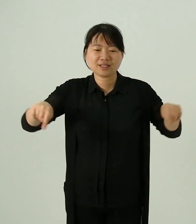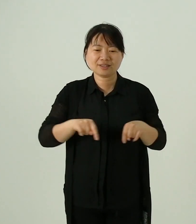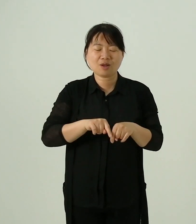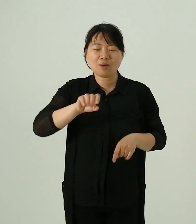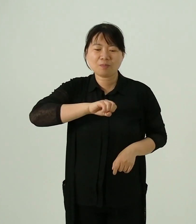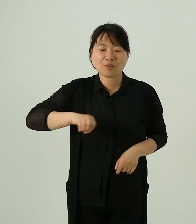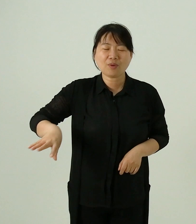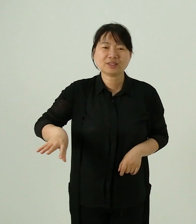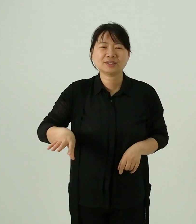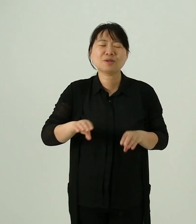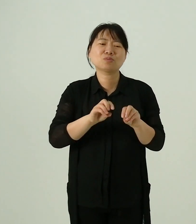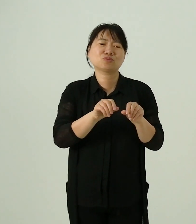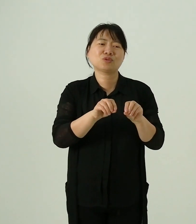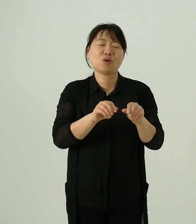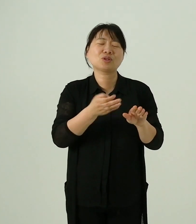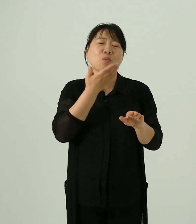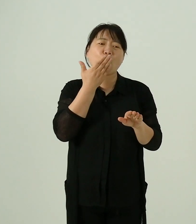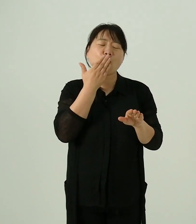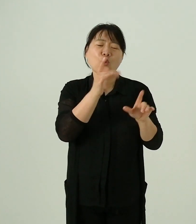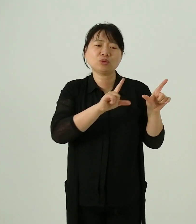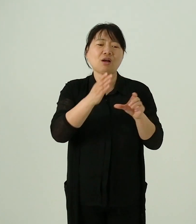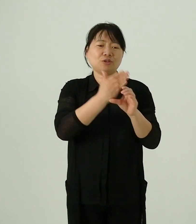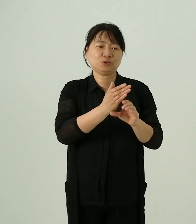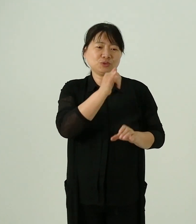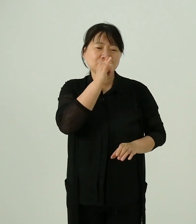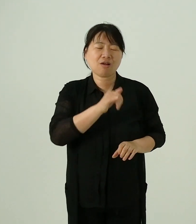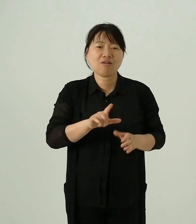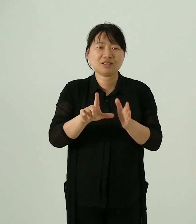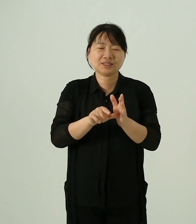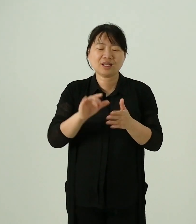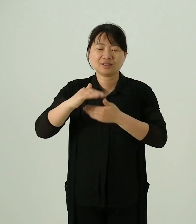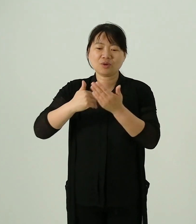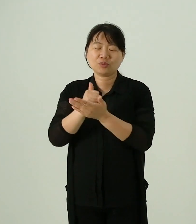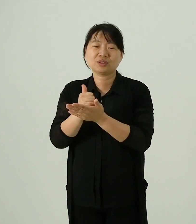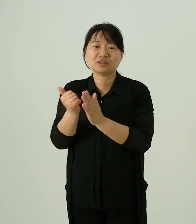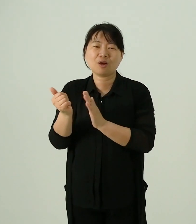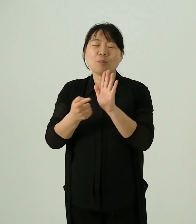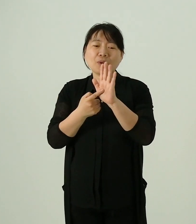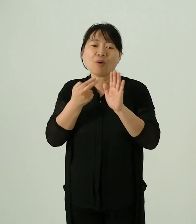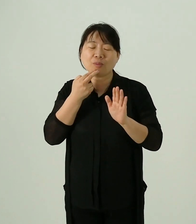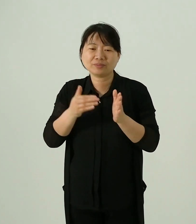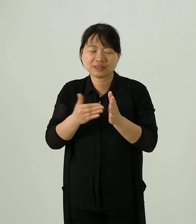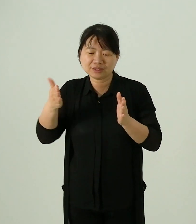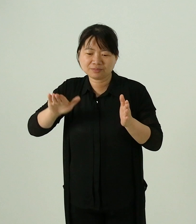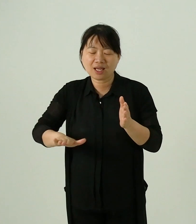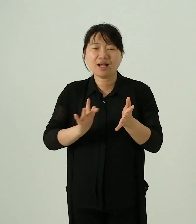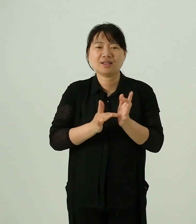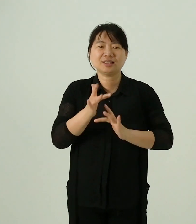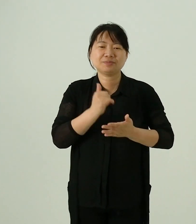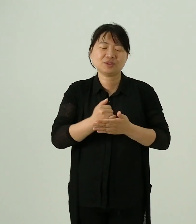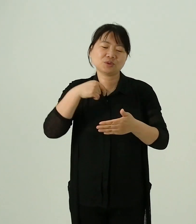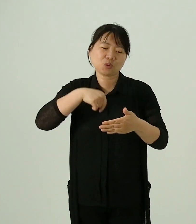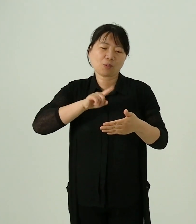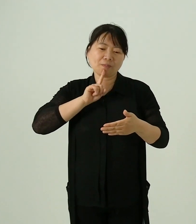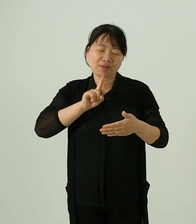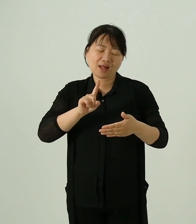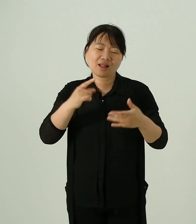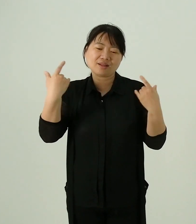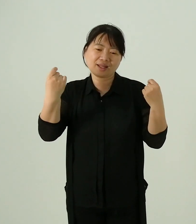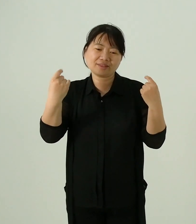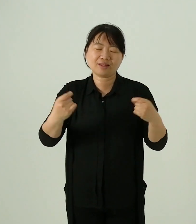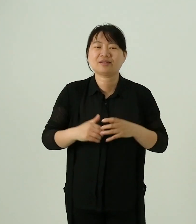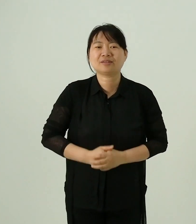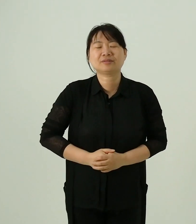부스러기를 먹고 살지 않습니까? 이때 성경엔 표현되어 있지 않지만 예수님이 속으로 이랬을 것